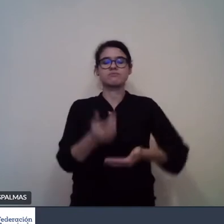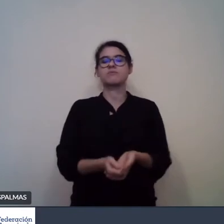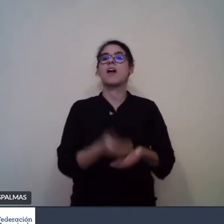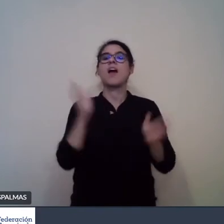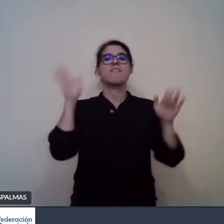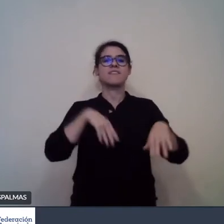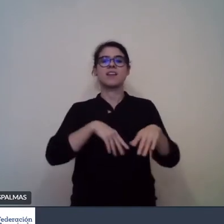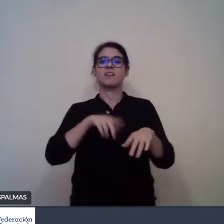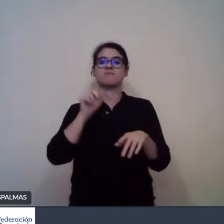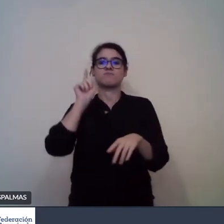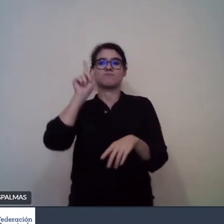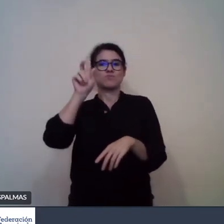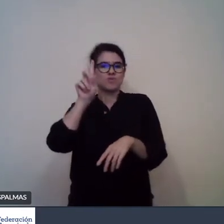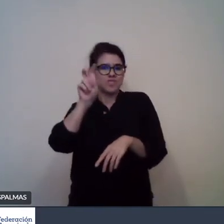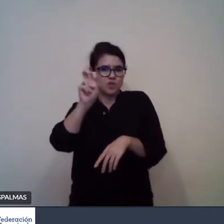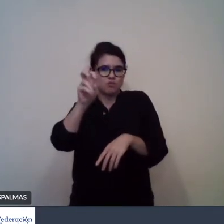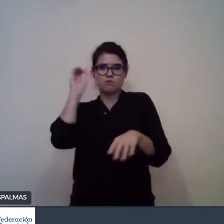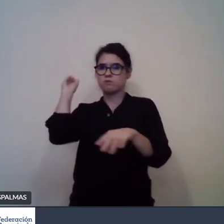por último, la Liga Alemana.